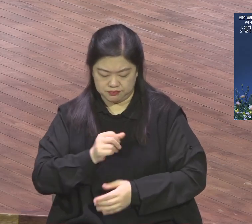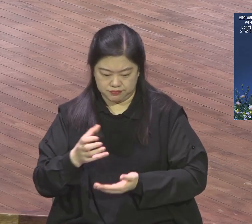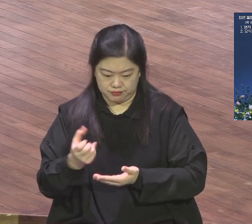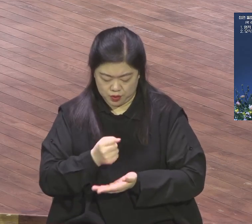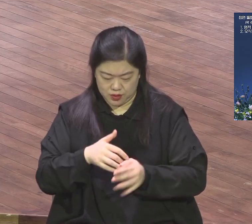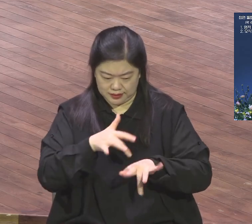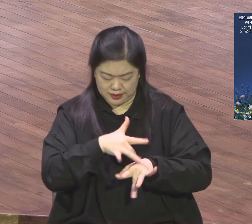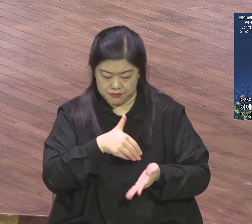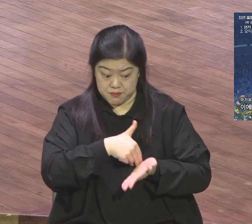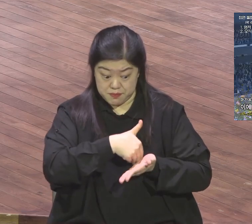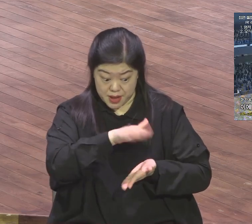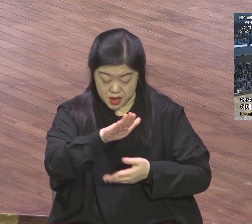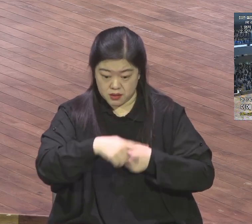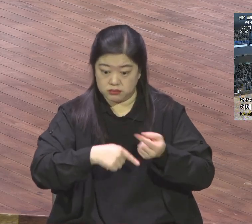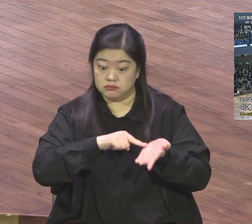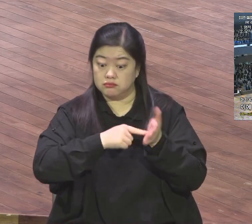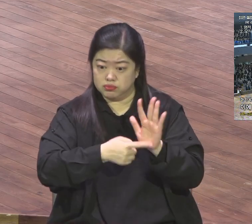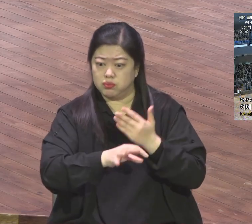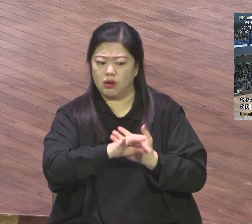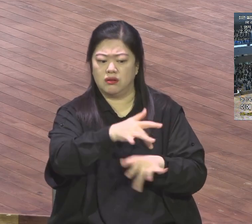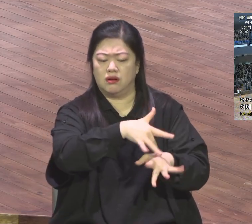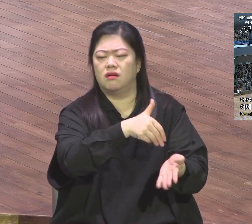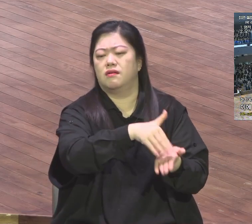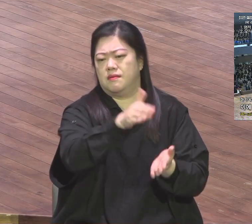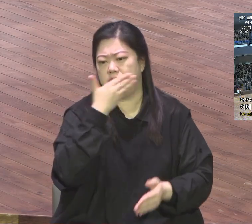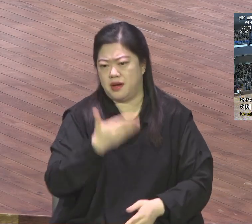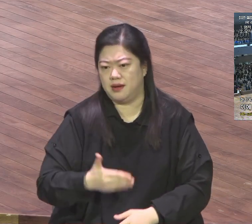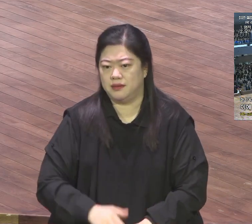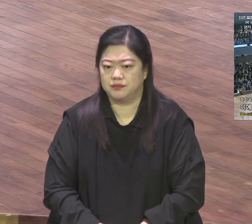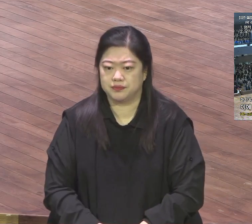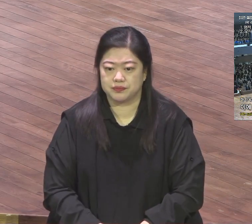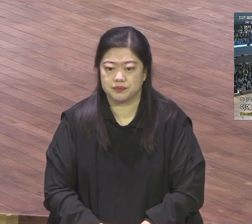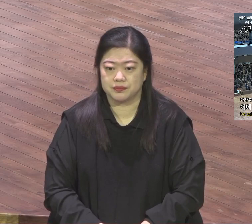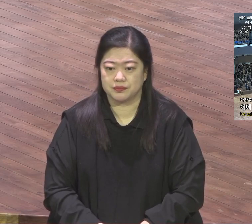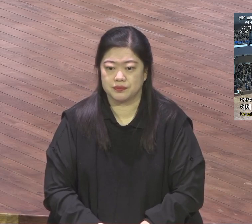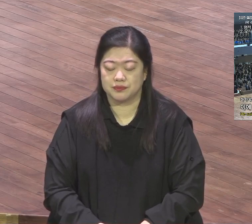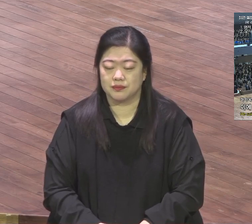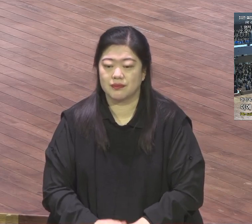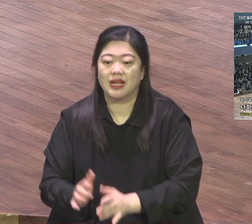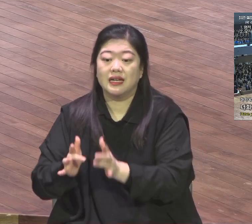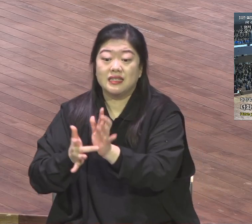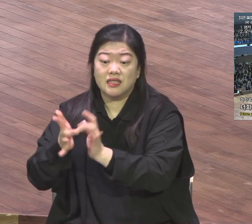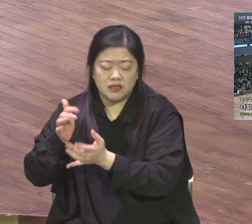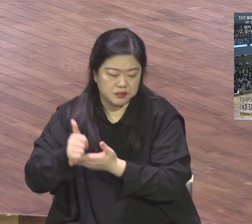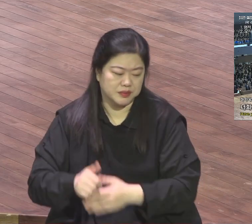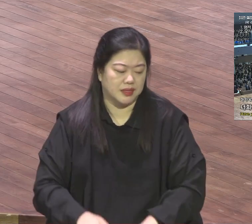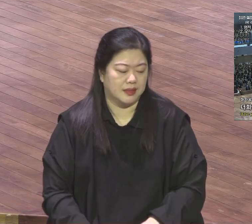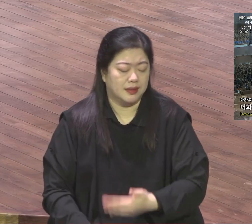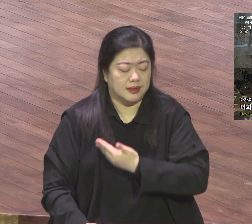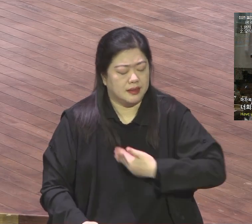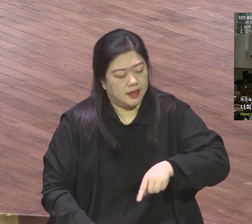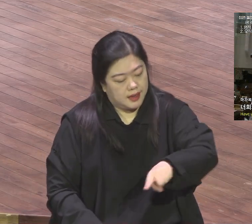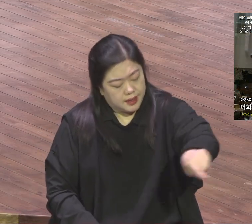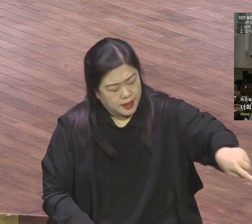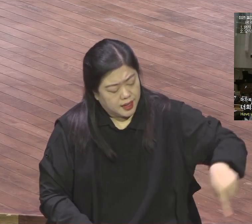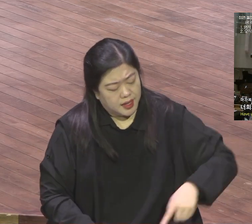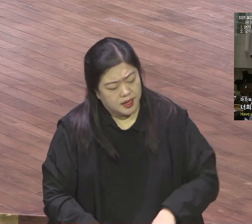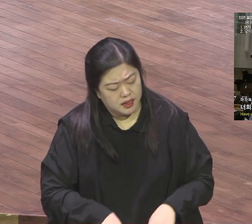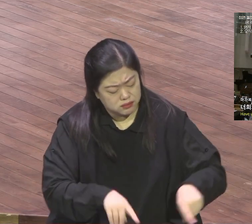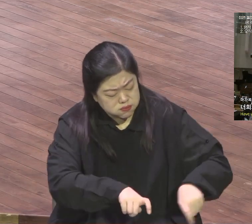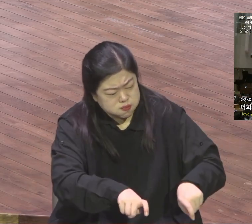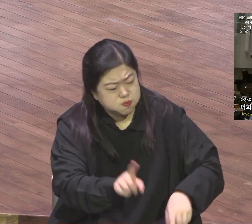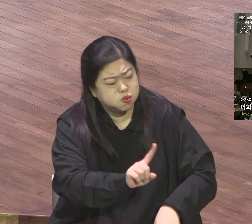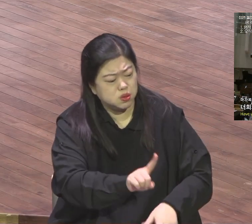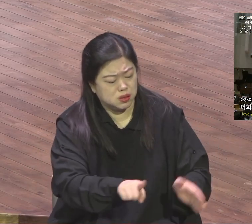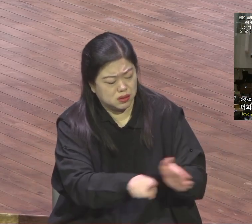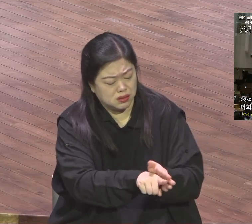40절 보세요. 이에 제자들에게 이르시되 어찌하여 이렇게 무서워하느냐, 너희가 어찌 믿음이